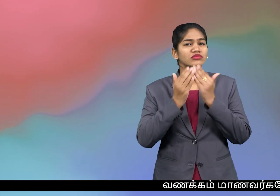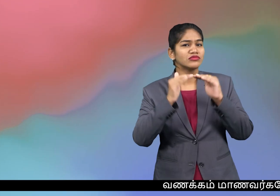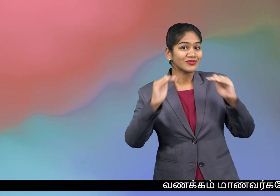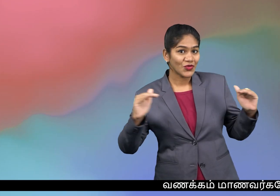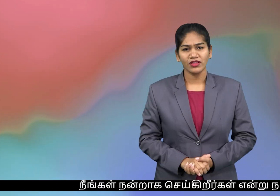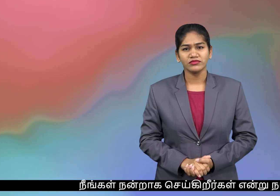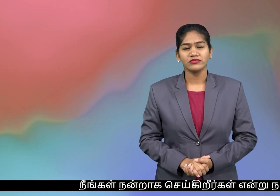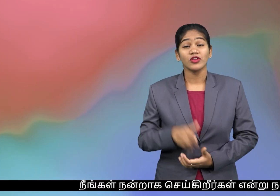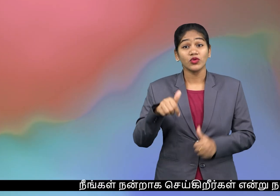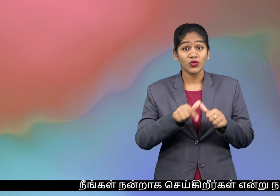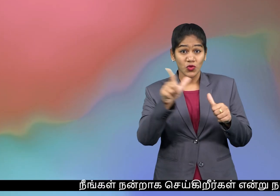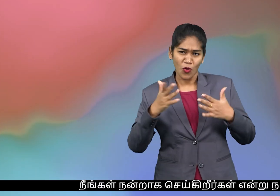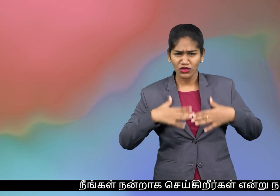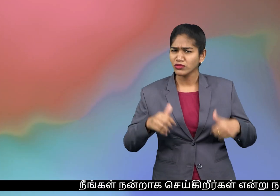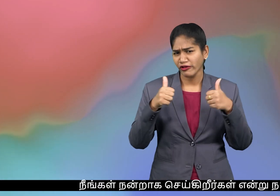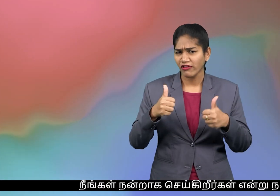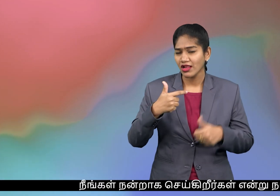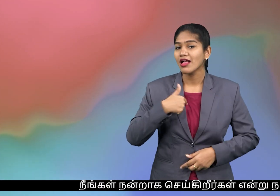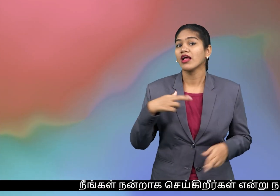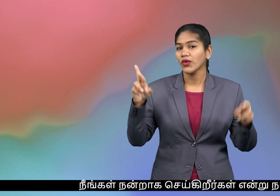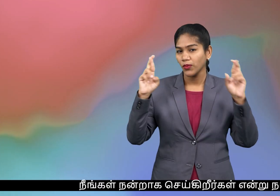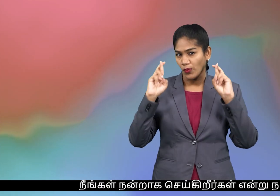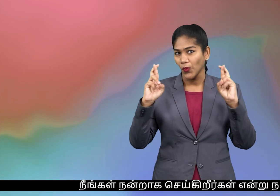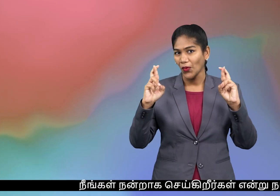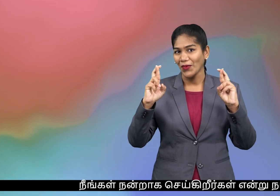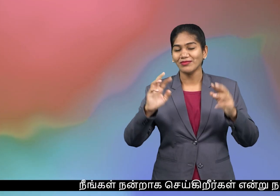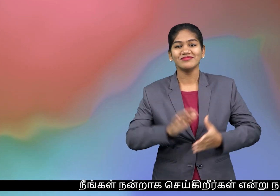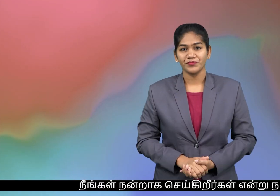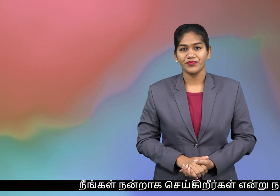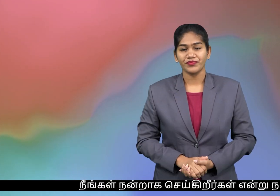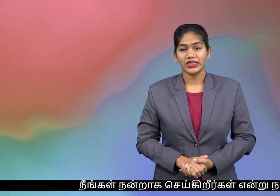செல்வங்களே, நீங்கள் நலமோடு இருக்கிறீர்கள் என்று நம்புகிறேன்.